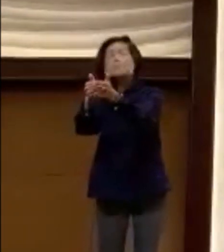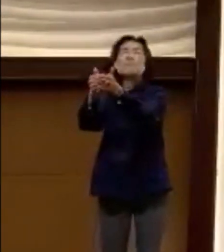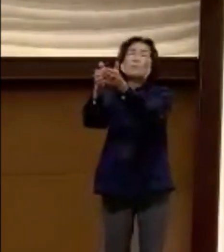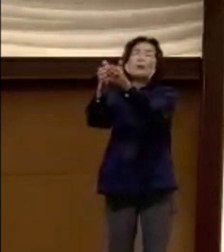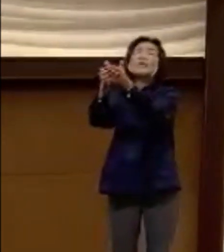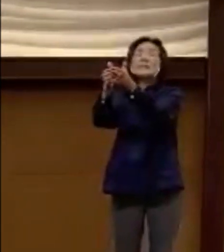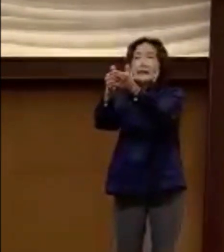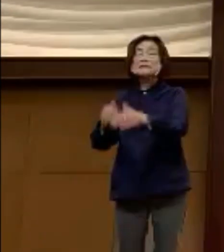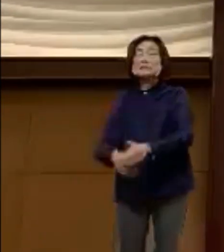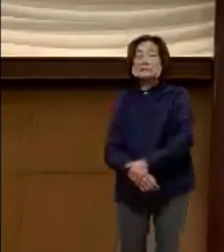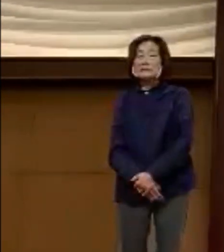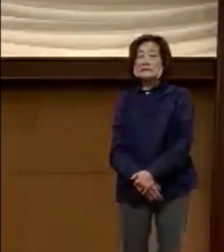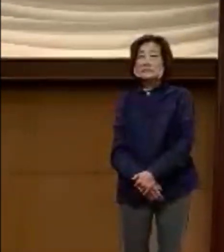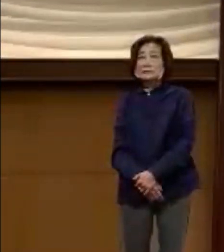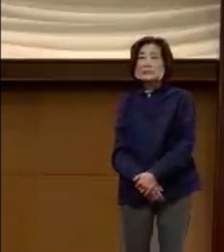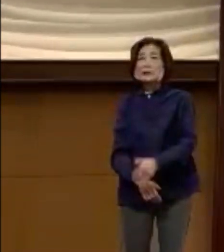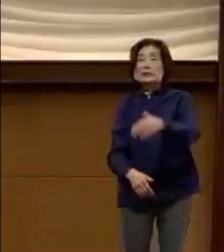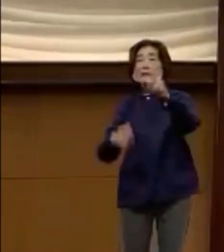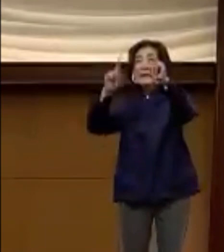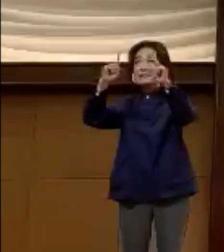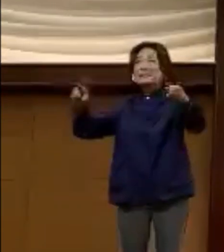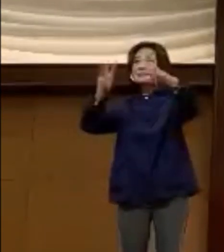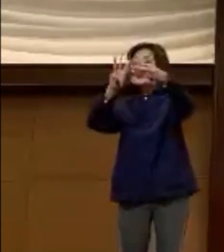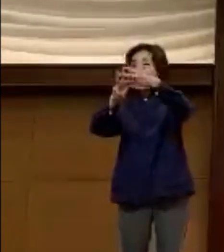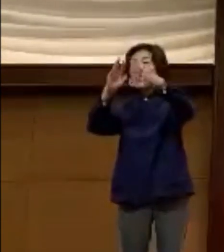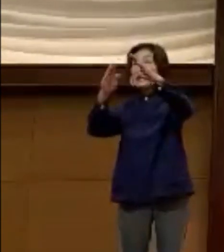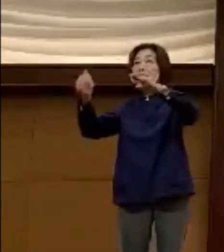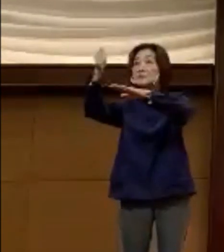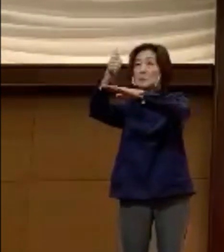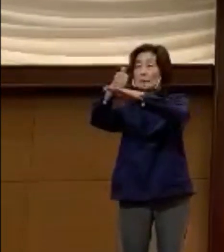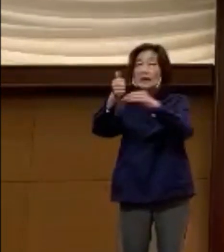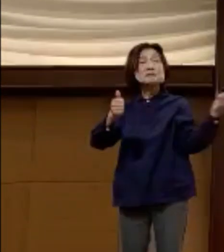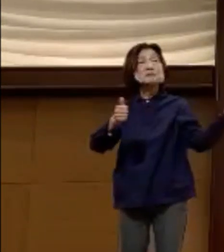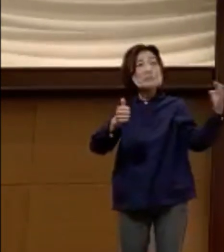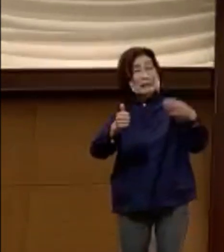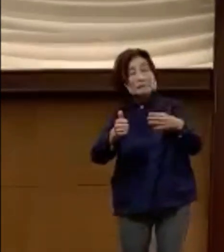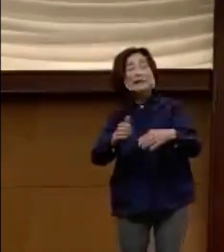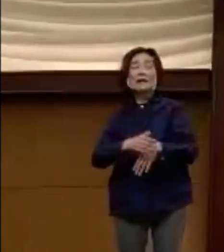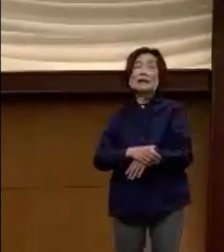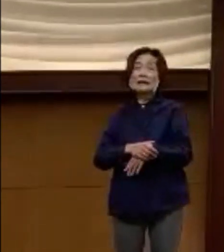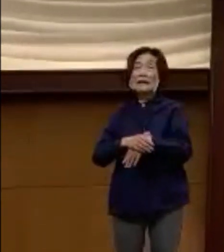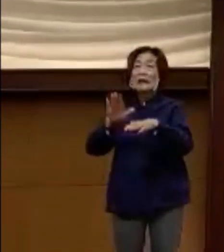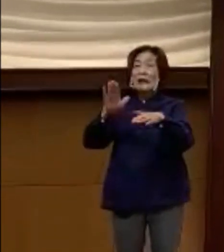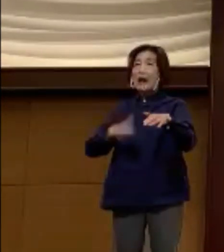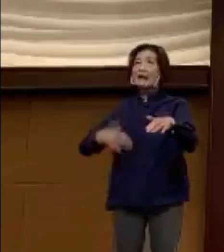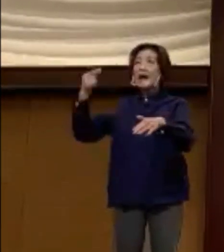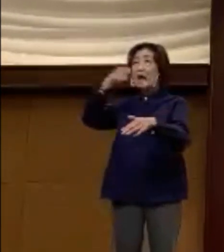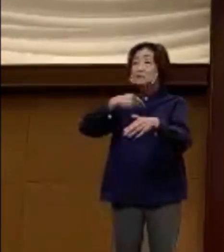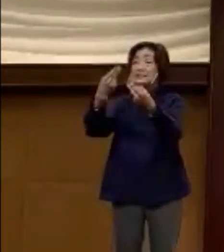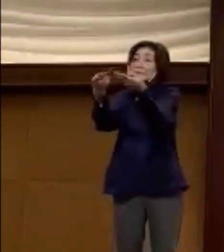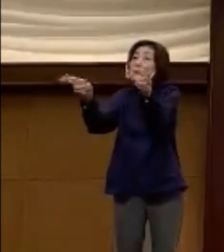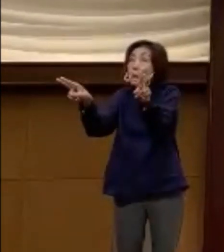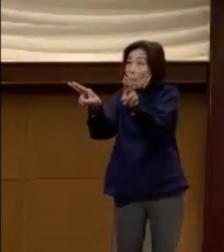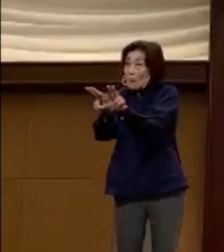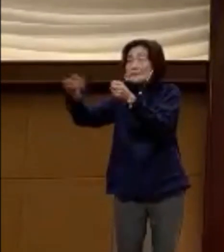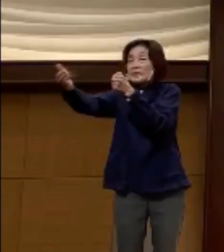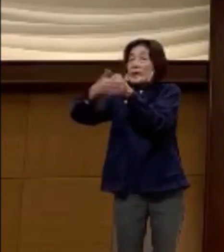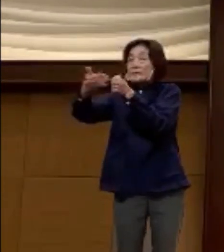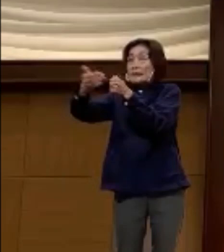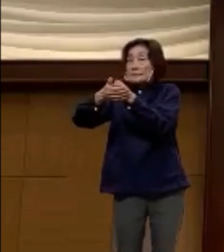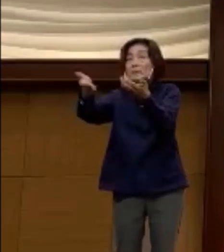ないんで、さっき安田会長がお話になりましたけども、原口と支えてくださった皆さん